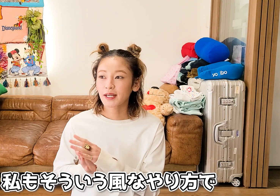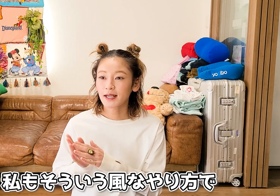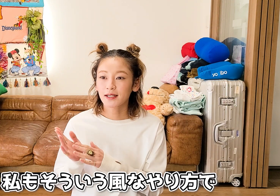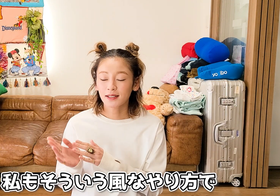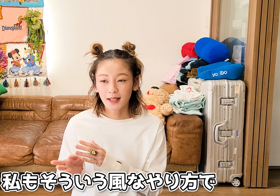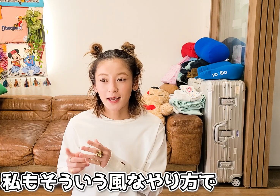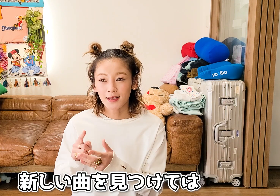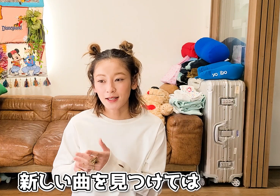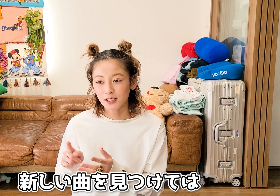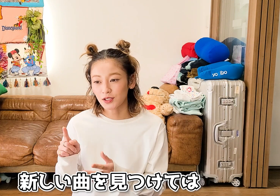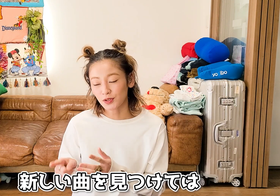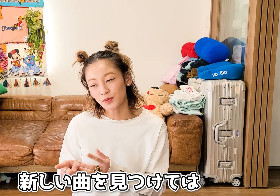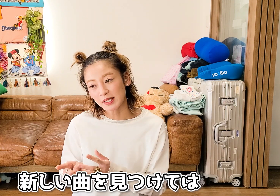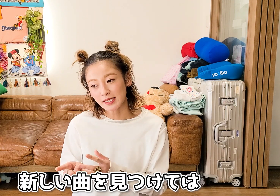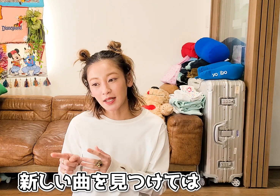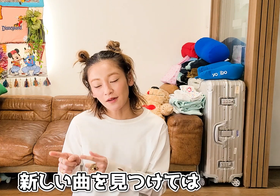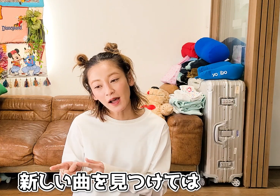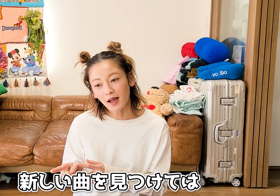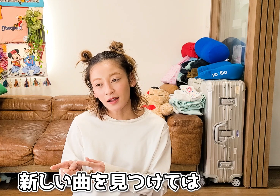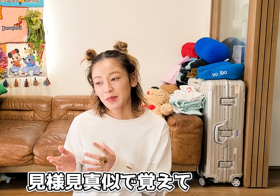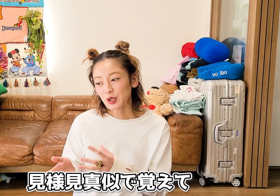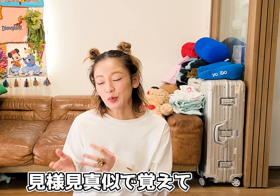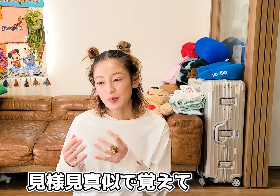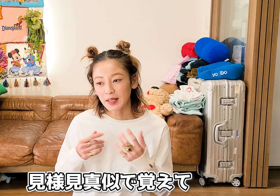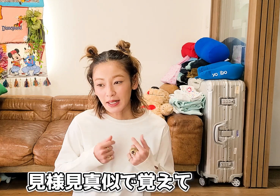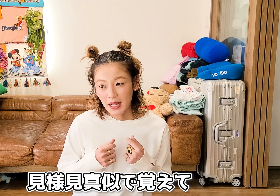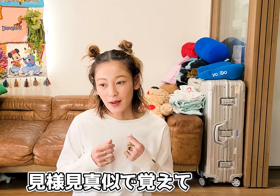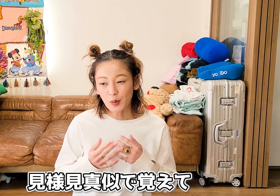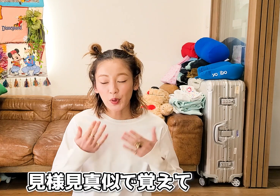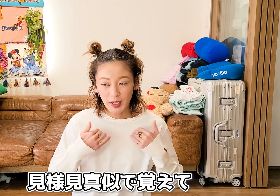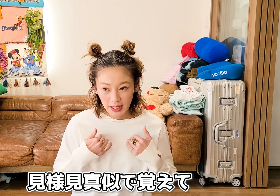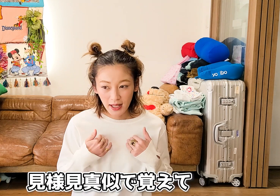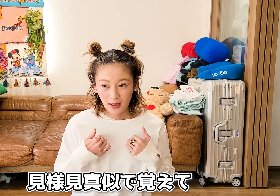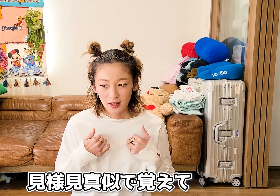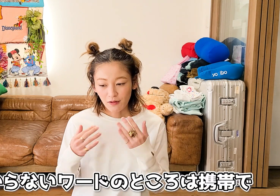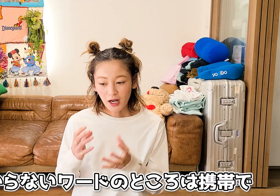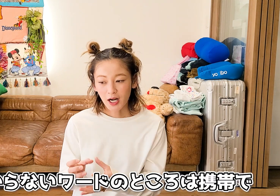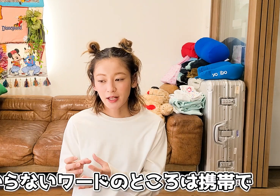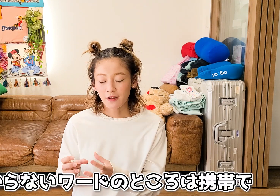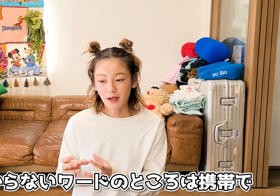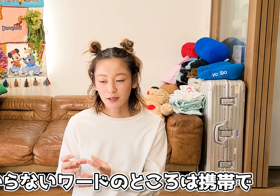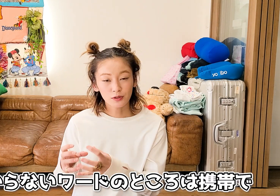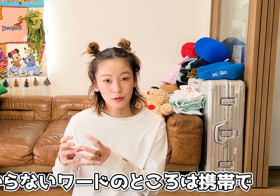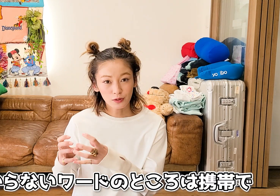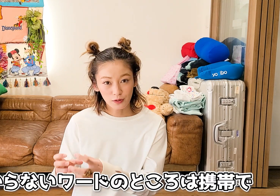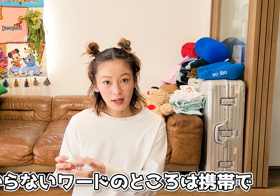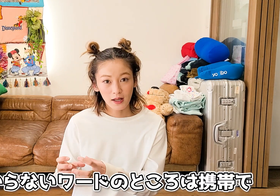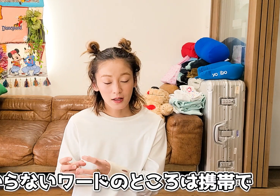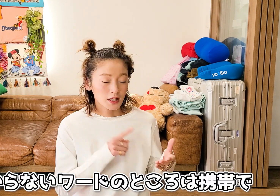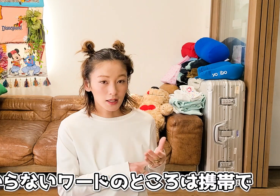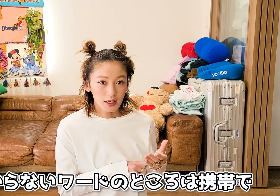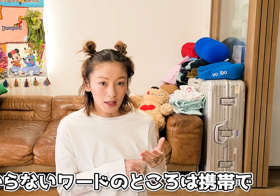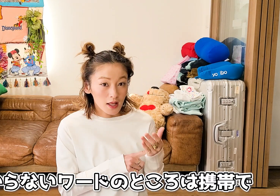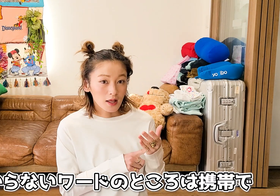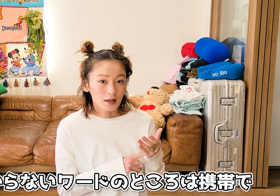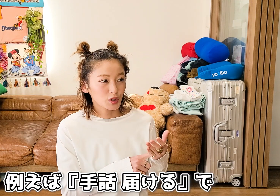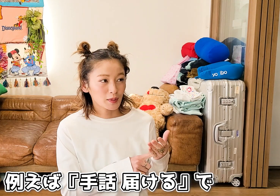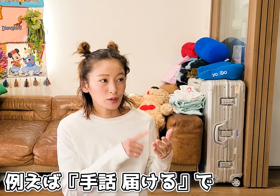り方で新しい曲見つけては見よう見真似で覚えて、で、わからないワードのところは携帯で例えば手